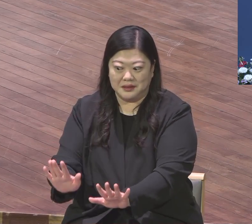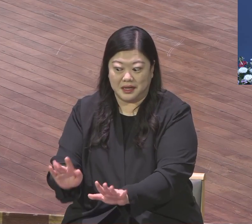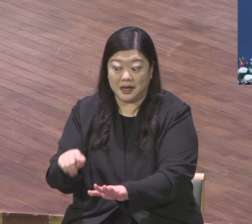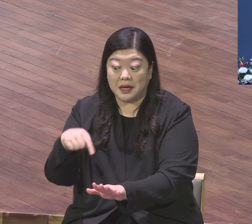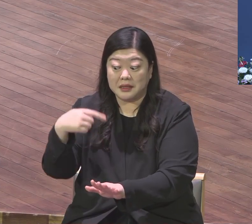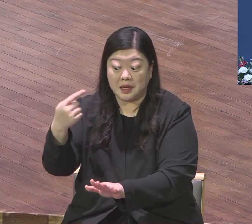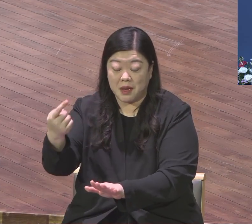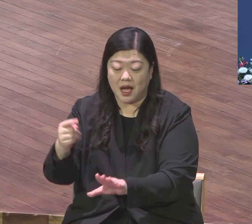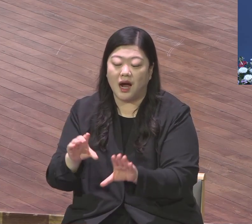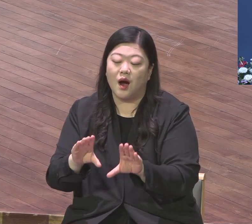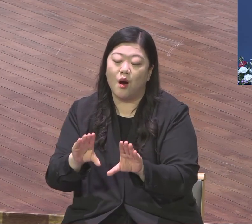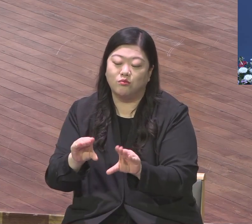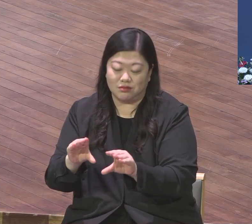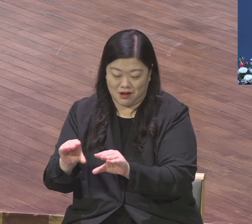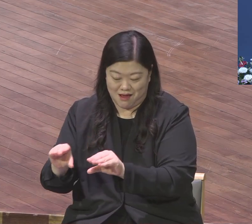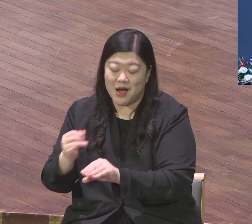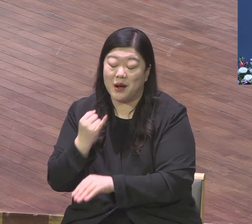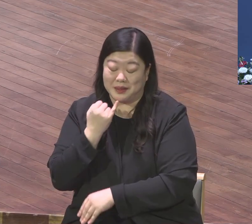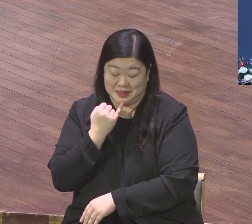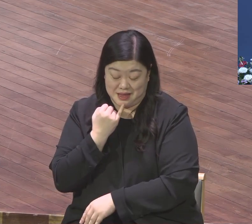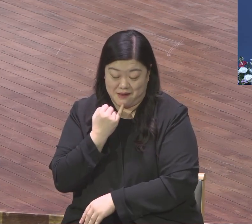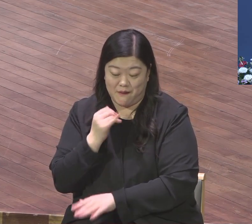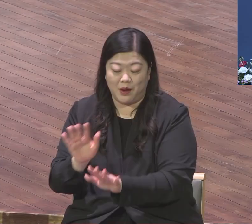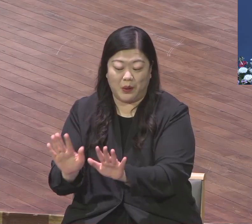다음부터 아주 부드럽게 하시기 바랍니다.